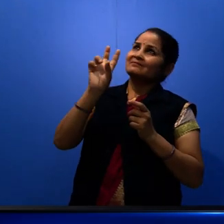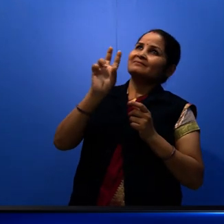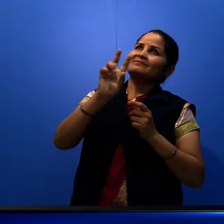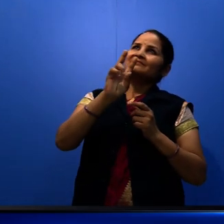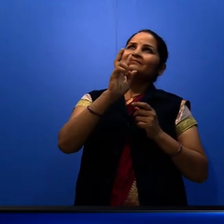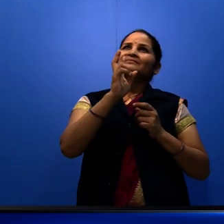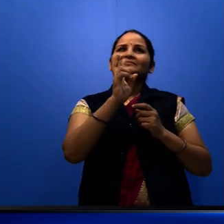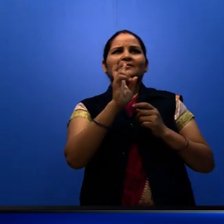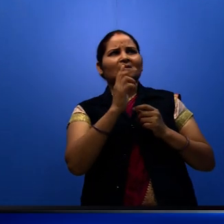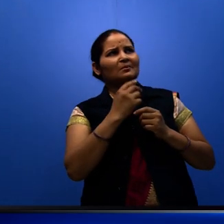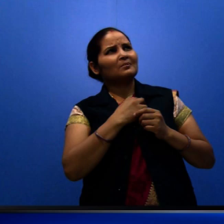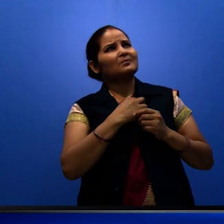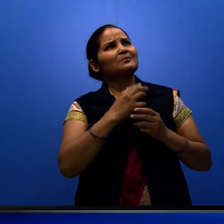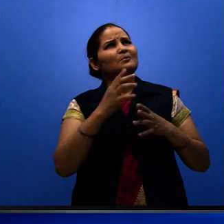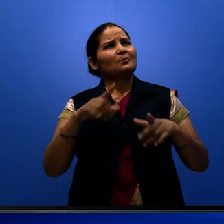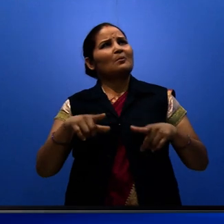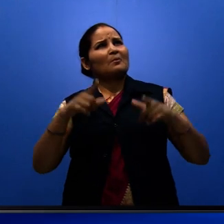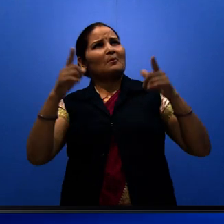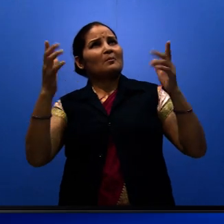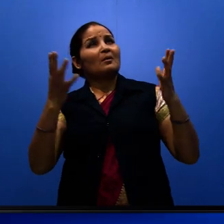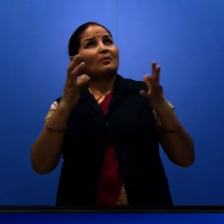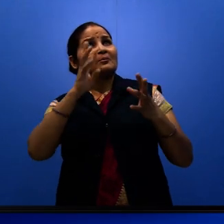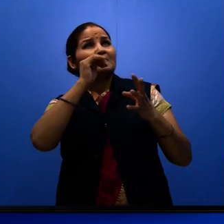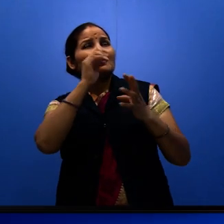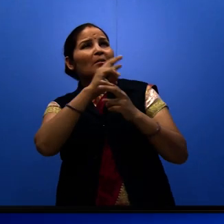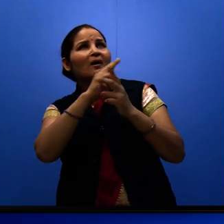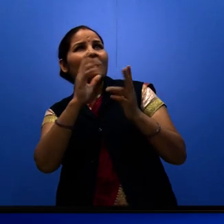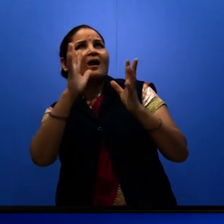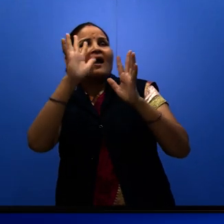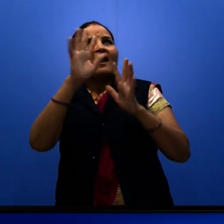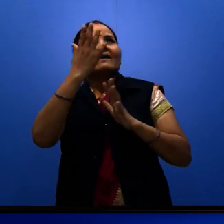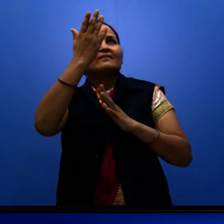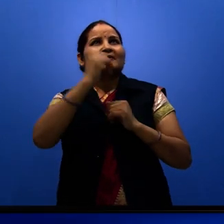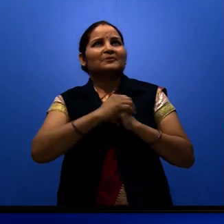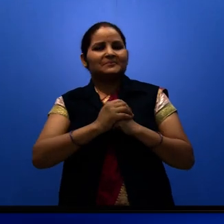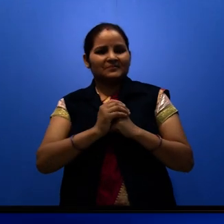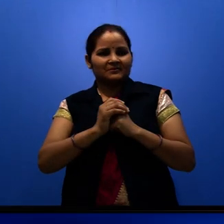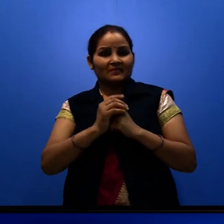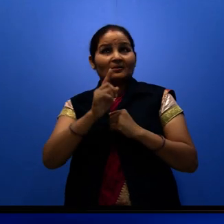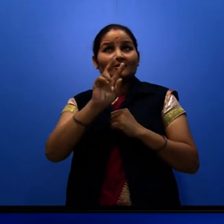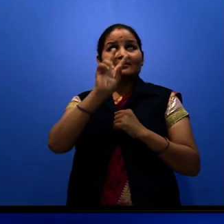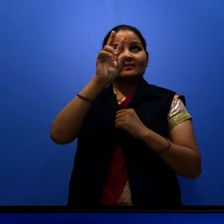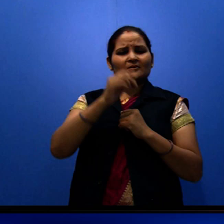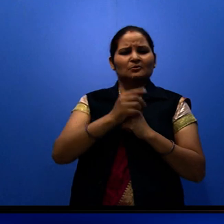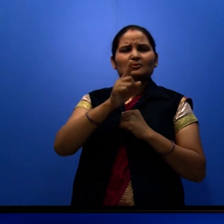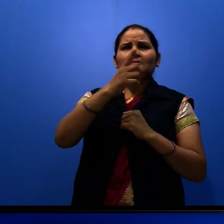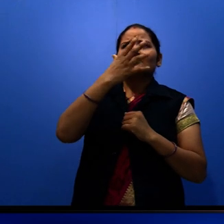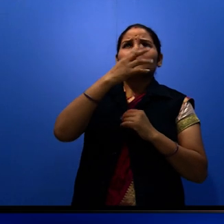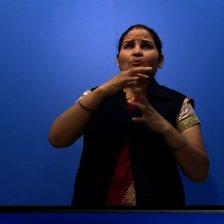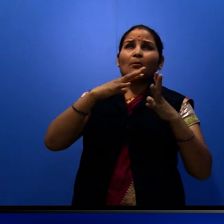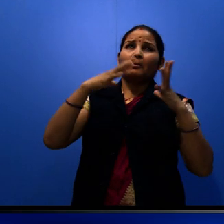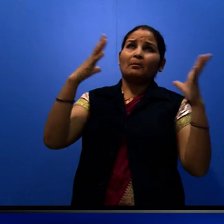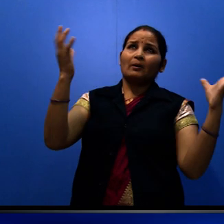हुए उसने देखा कि वृक्ष में बहुत सारे फल लगे हुए थे। तो उसने वृक्ष को कहा कि तू